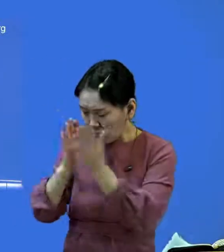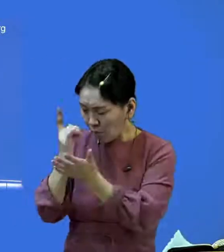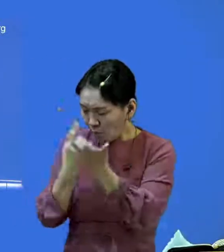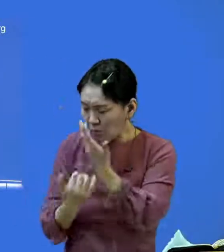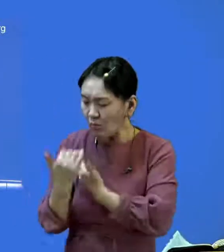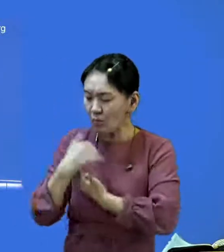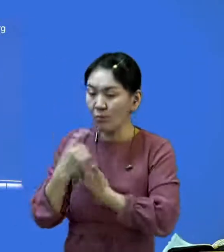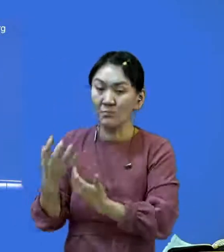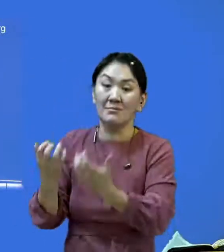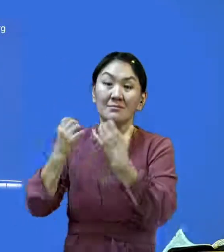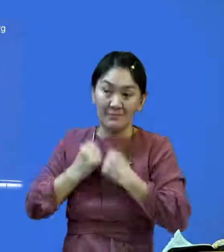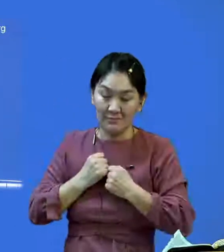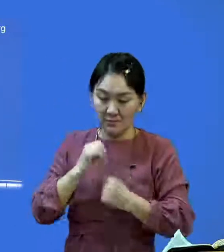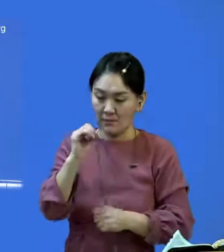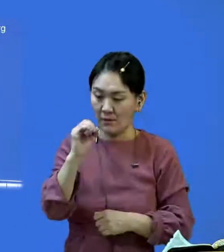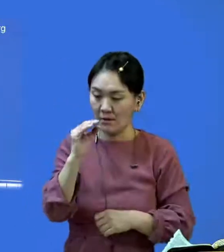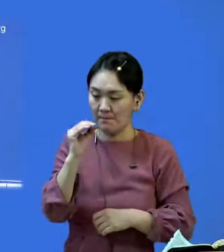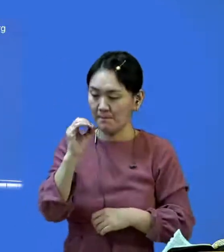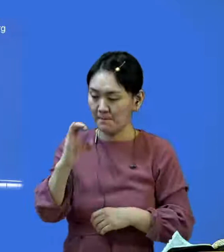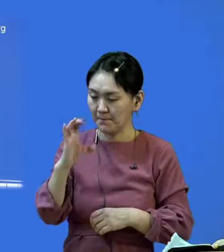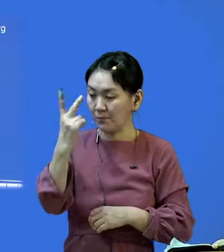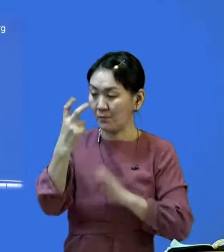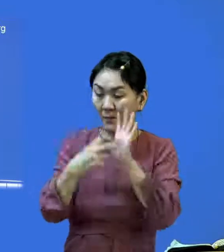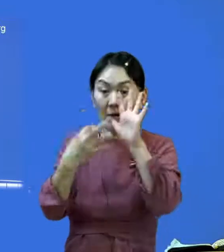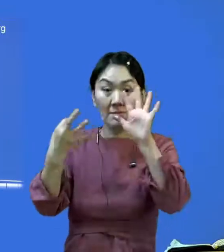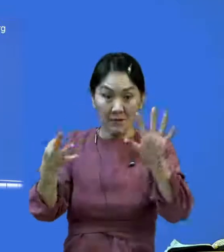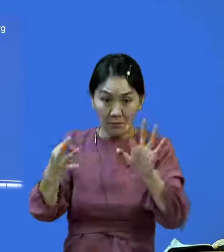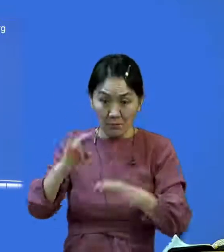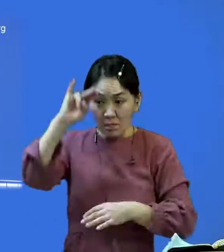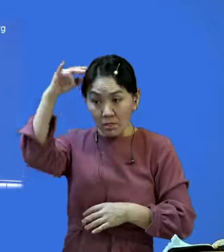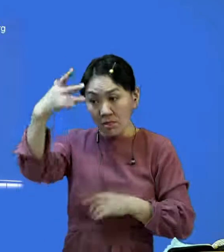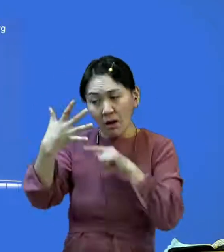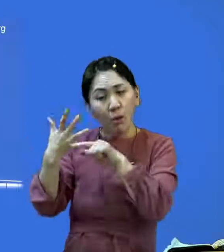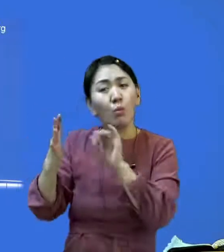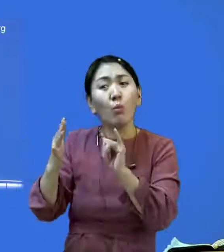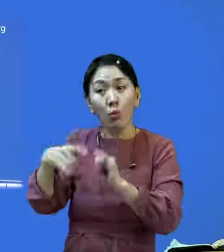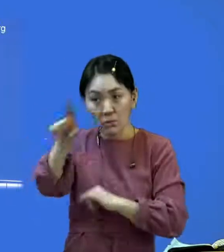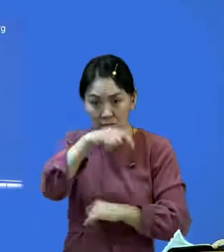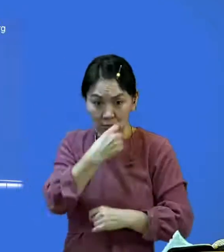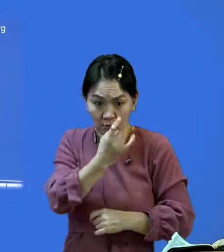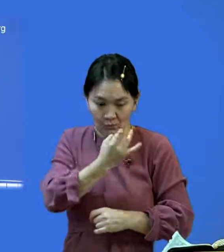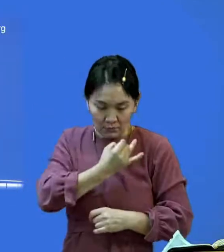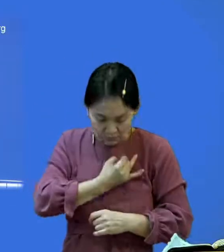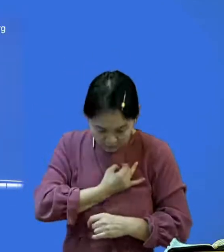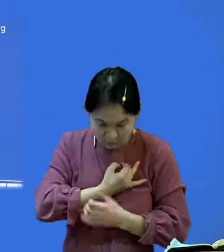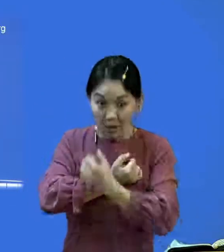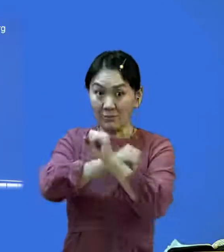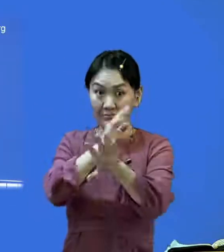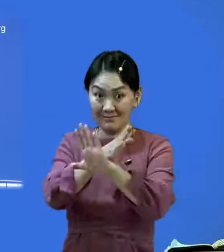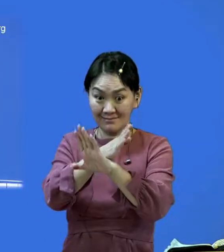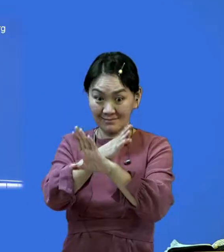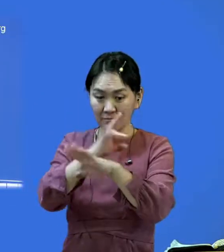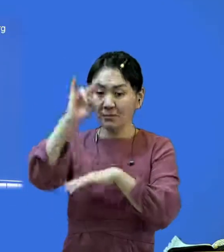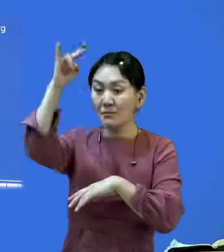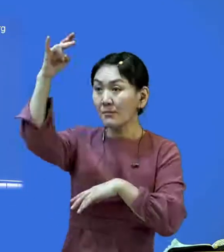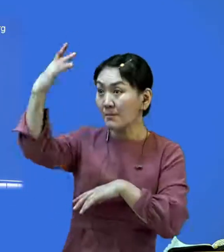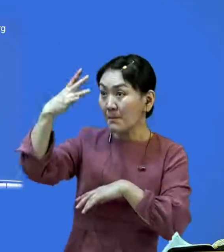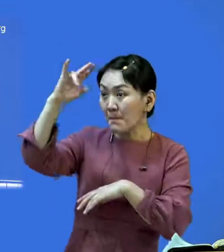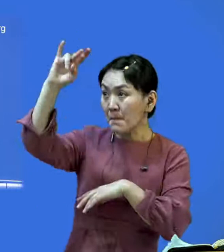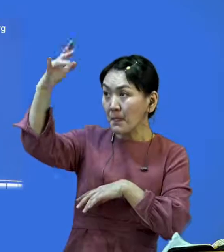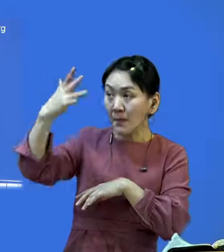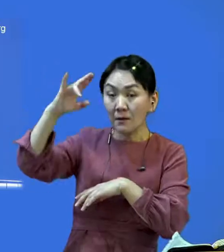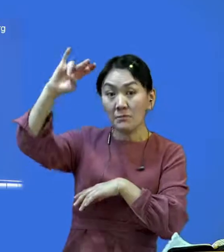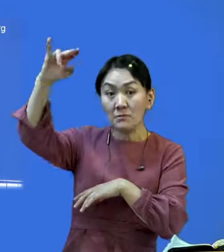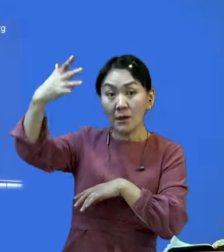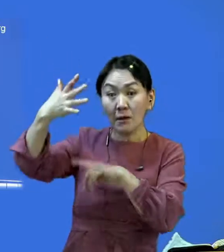Эфес 2:8 дээрээс харуул нэгүслийн учир итгэлээр аврагдсан. Тэгэхээр энэ нэгүсэл гэсэн үг болон энэ үг чинь